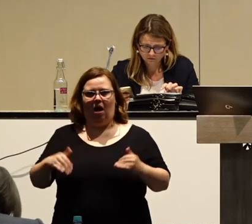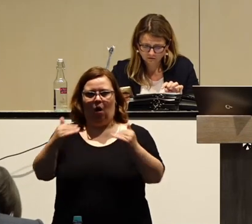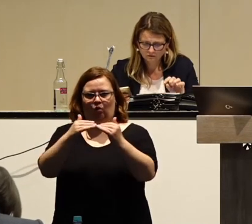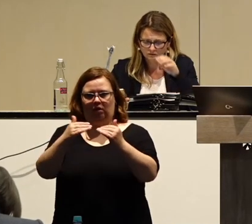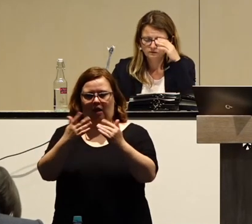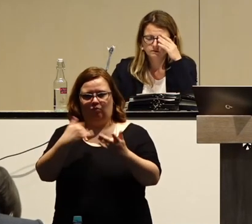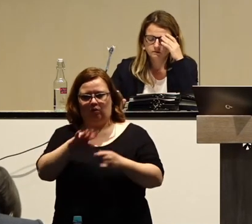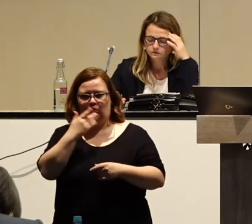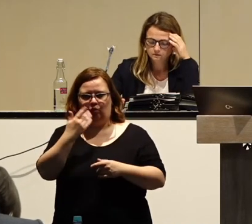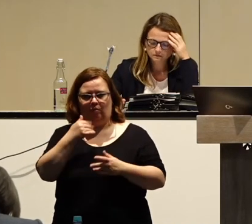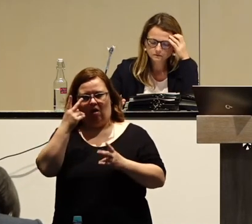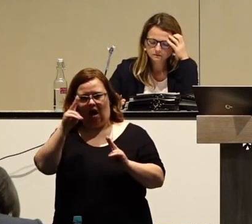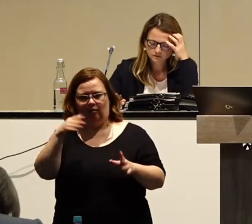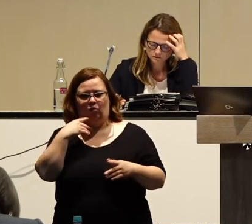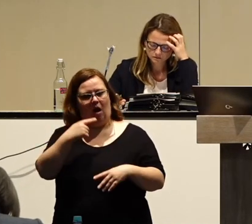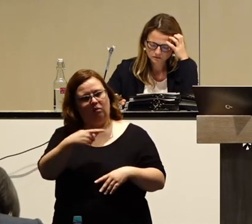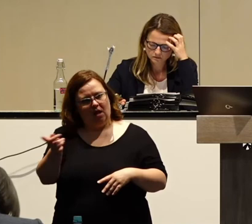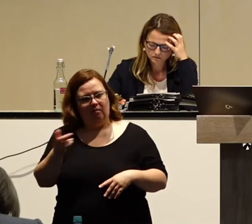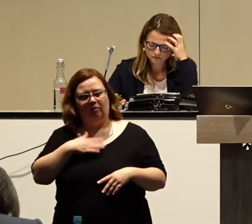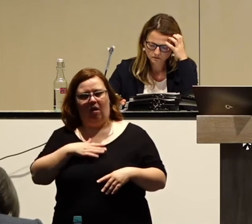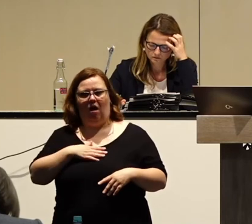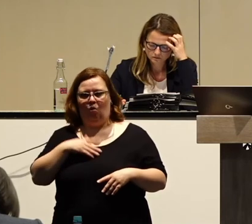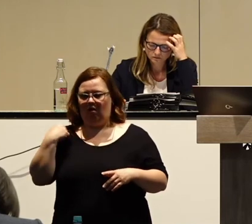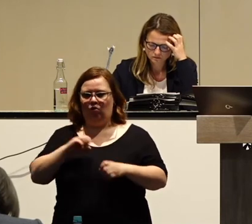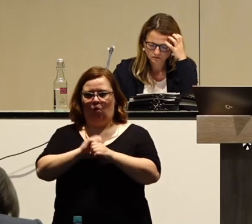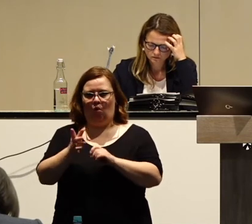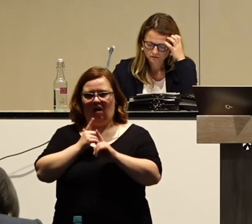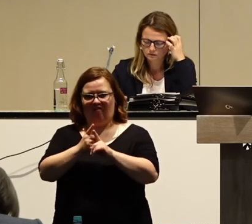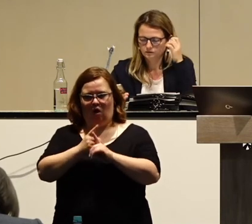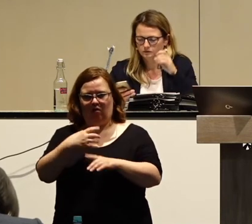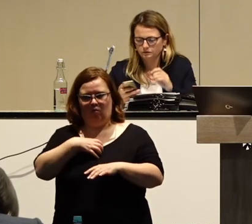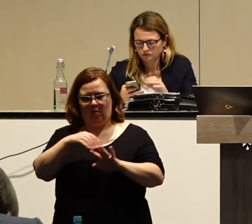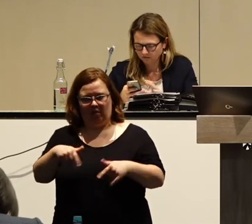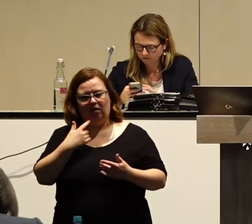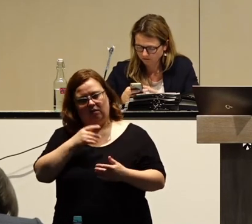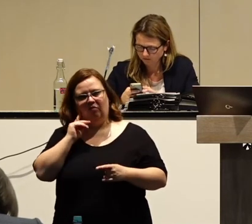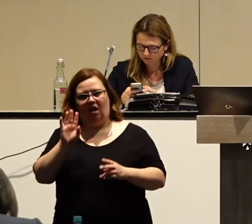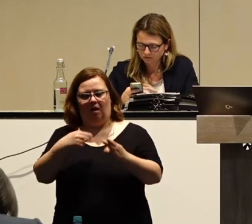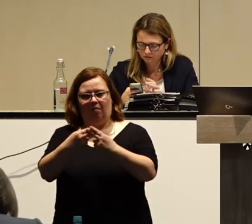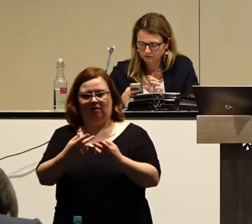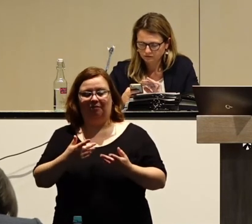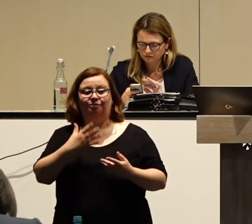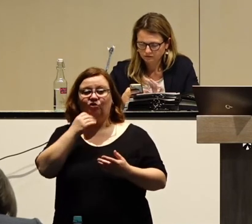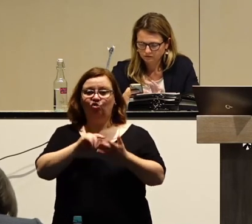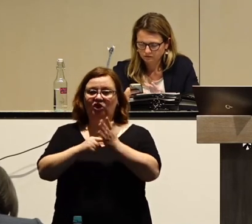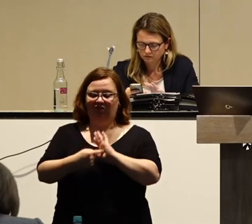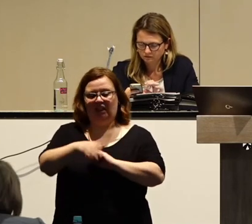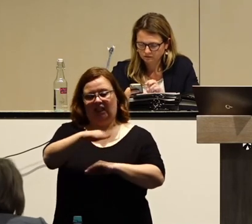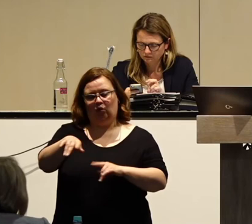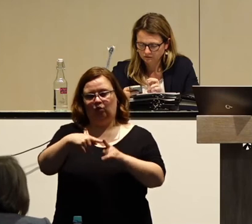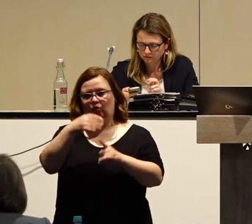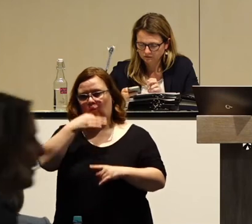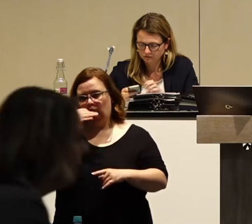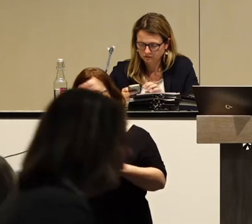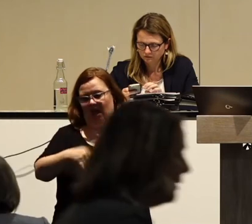werden soll und beachtet wird, dass auch sie mit den Folgen von Corona zu kämpfen hatten. Ich möchte darauf hinweisen, dass Kinder und Jugendliche in der